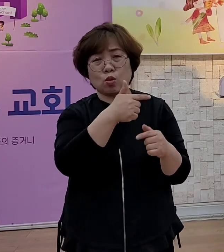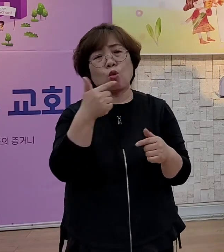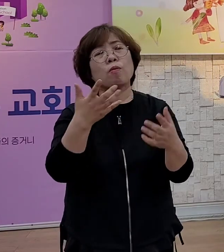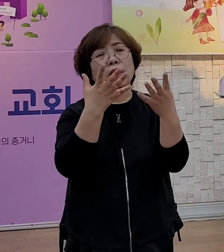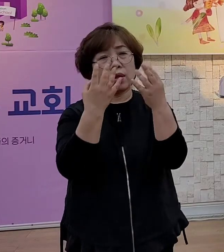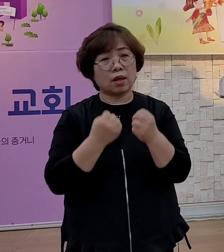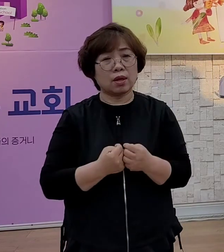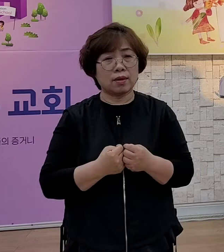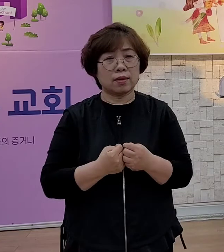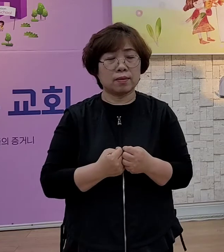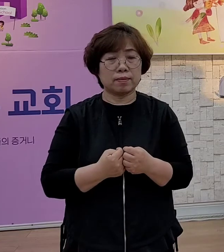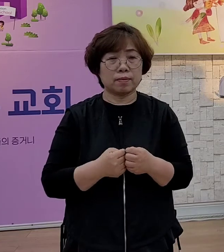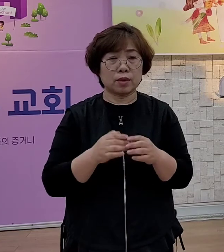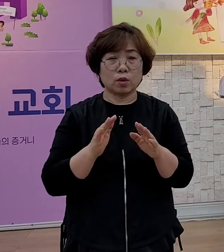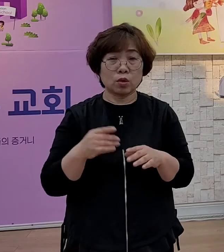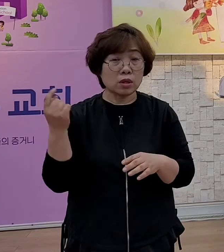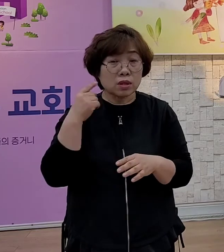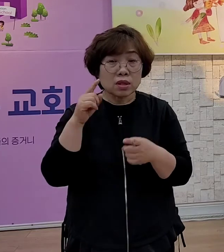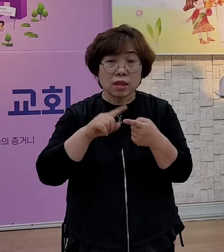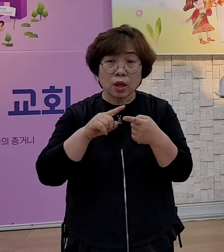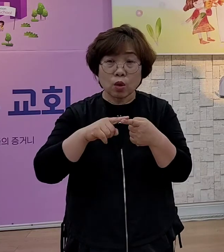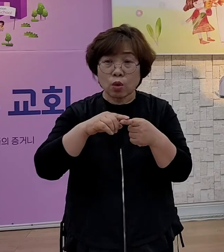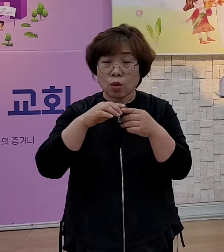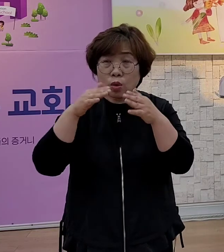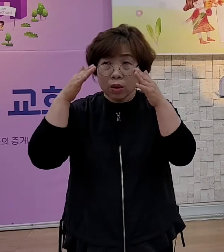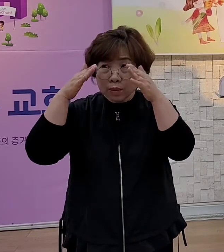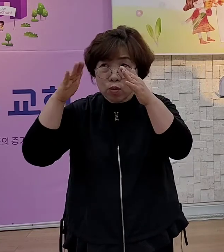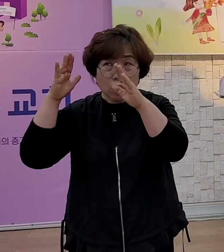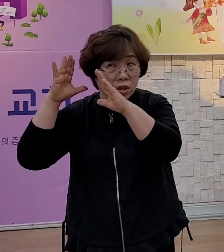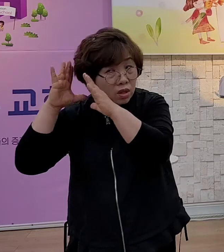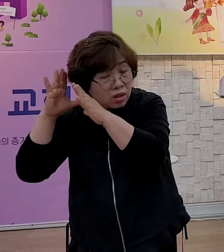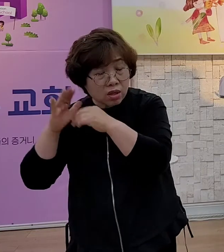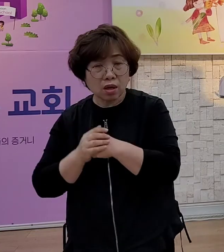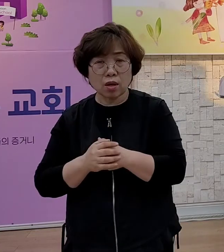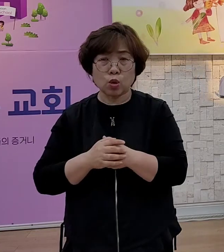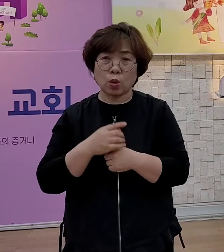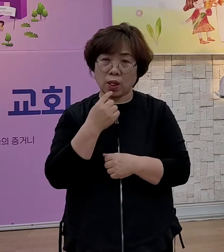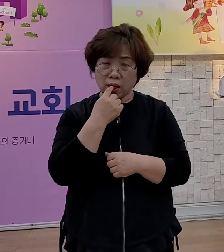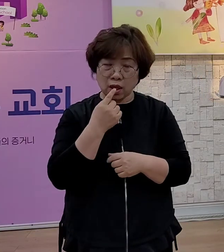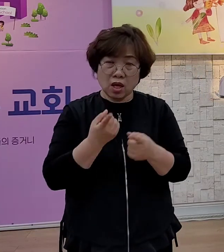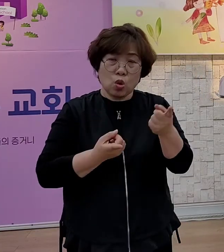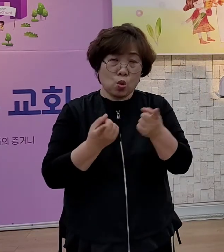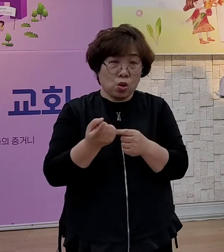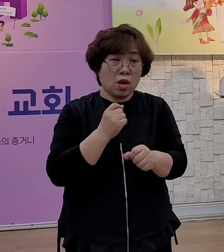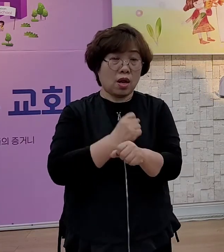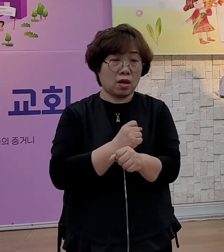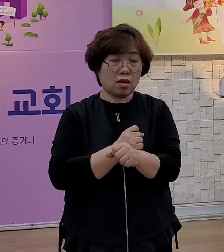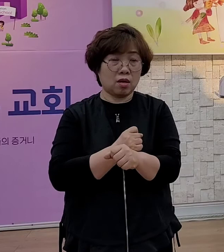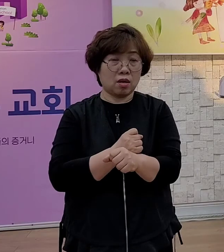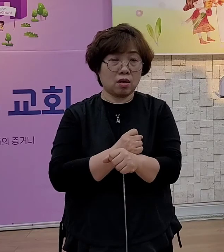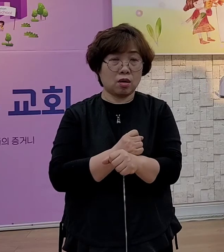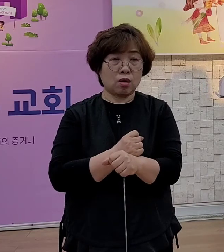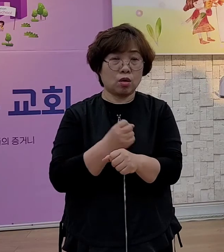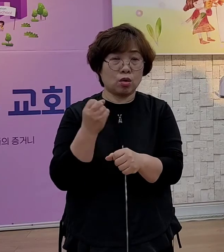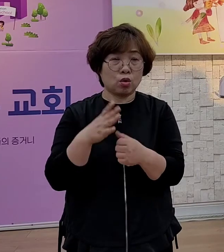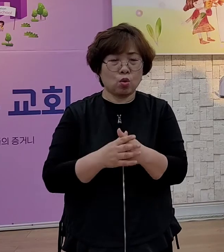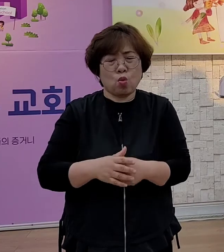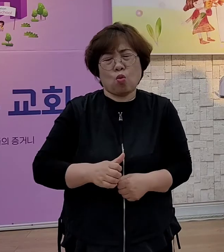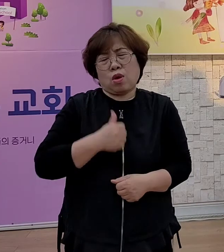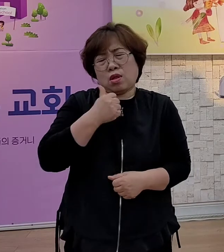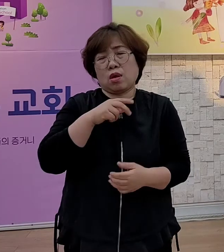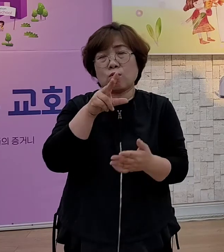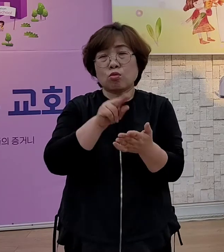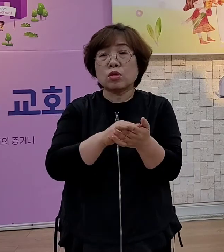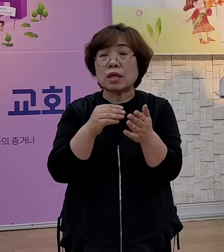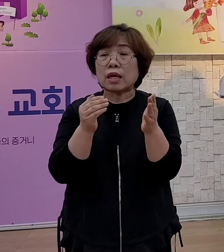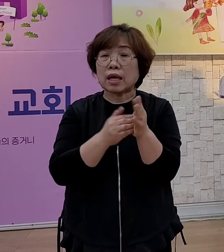경청, 그리고 말을 제어하는 거죠. 그리고 세 번째, 오늘 이 문제까지, 성내는 것까지, 이